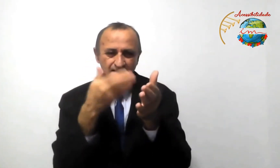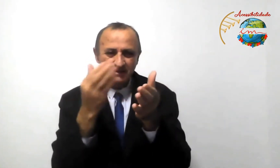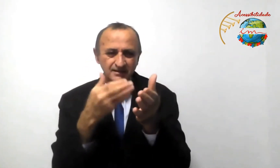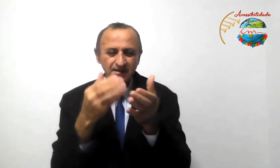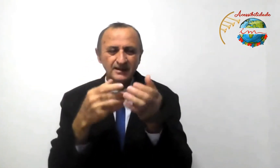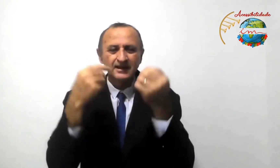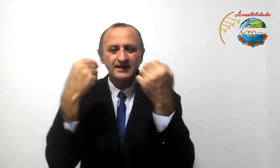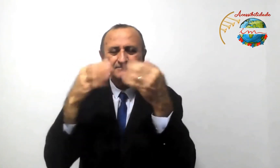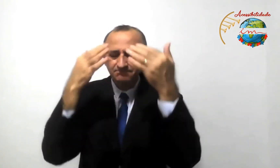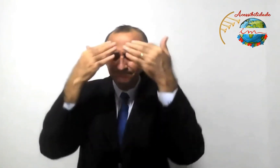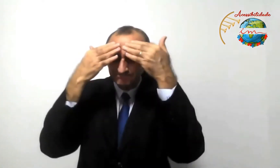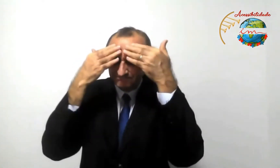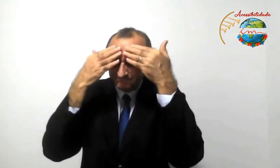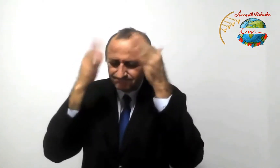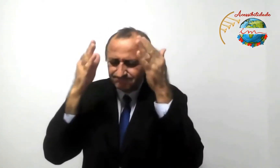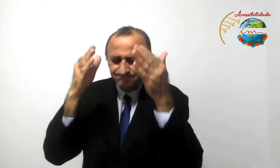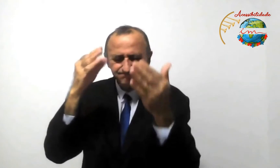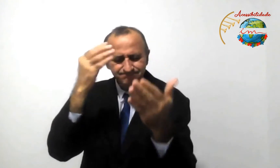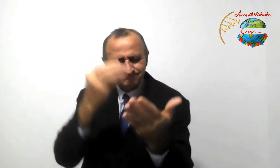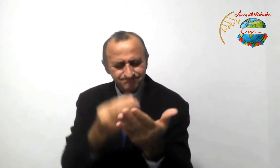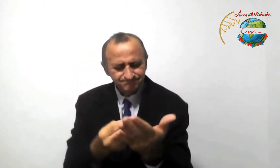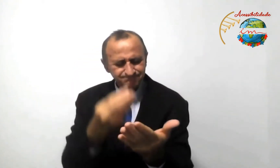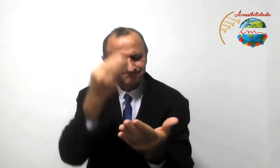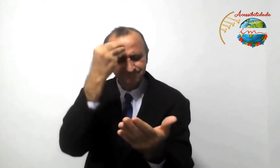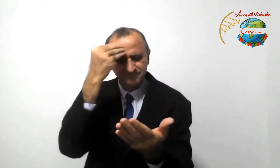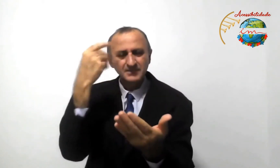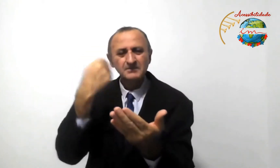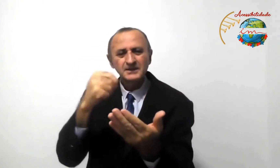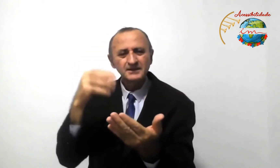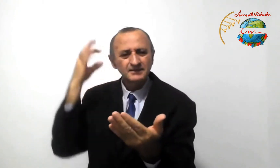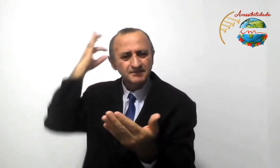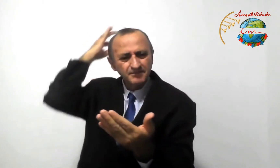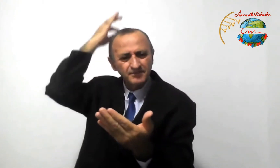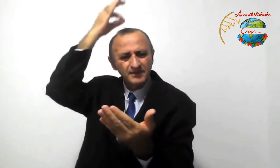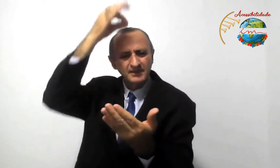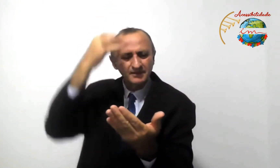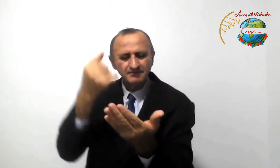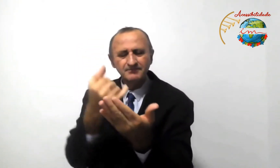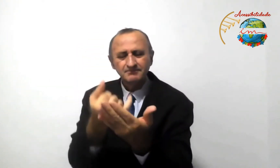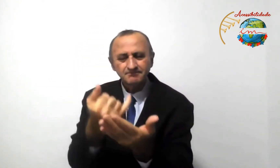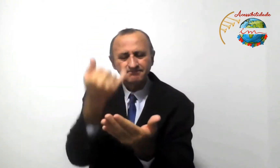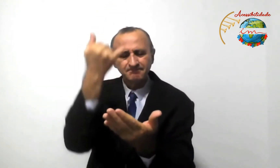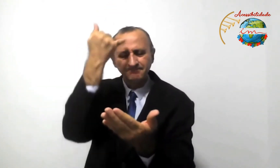de Salomão, esse livro bíblico, nós precisamos entendê-lo pelo Espírito Santo.